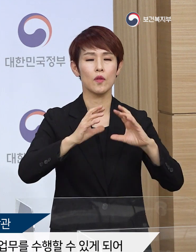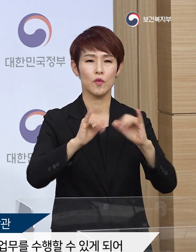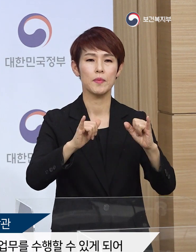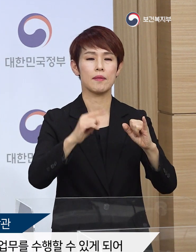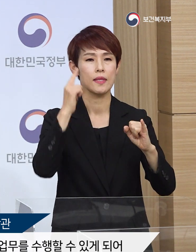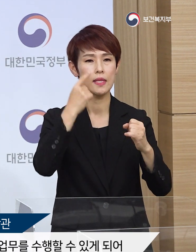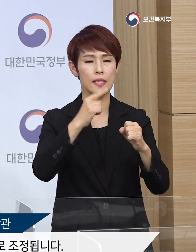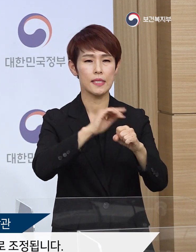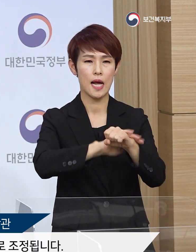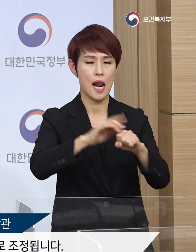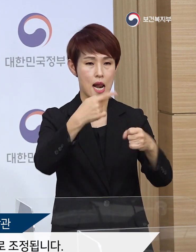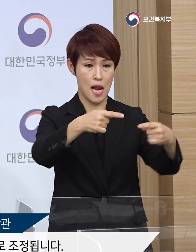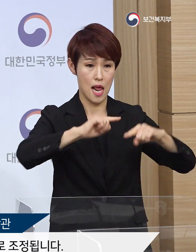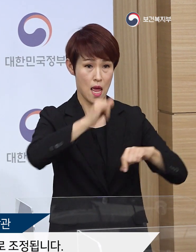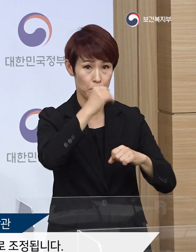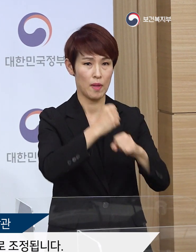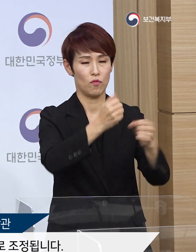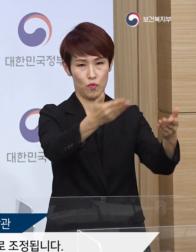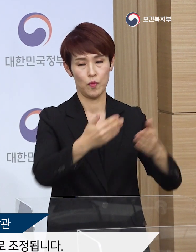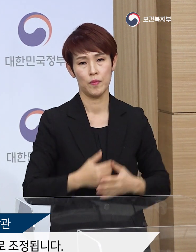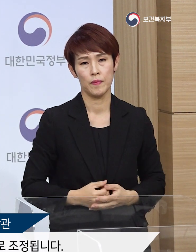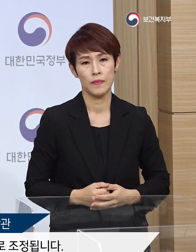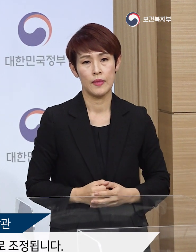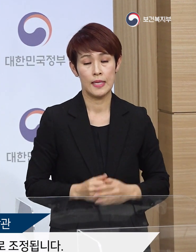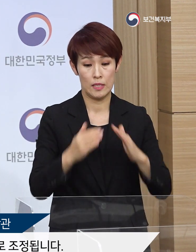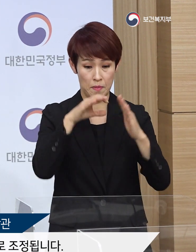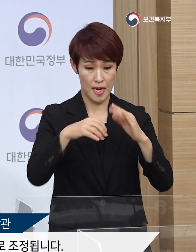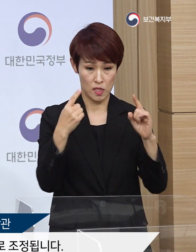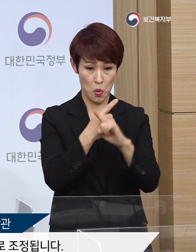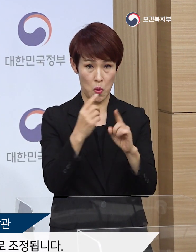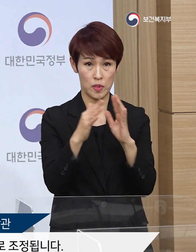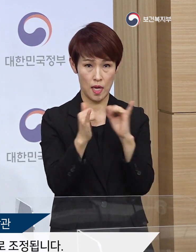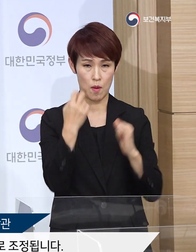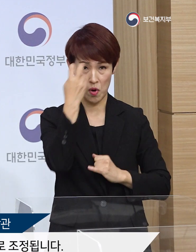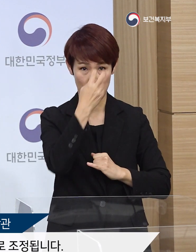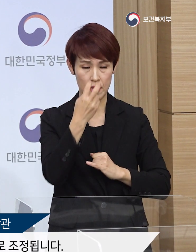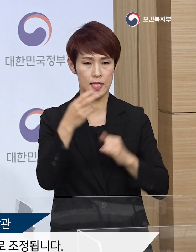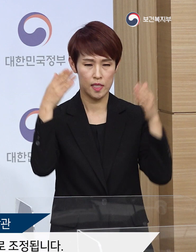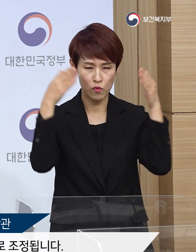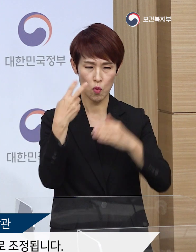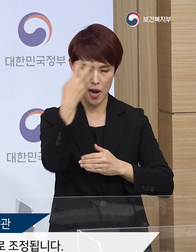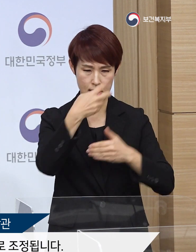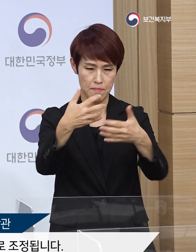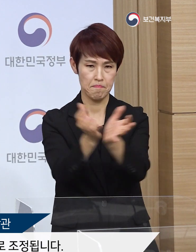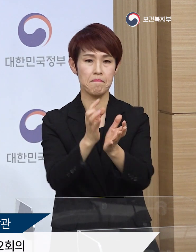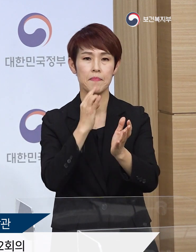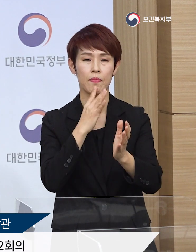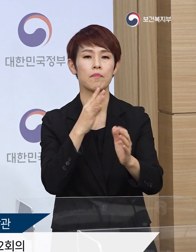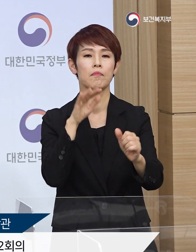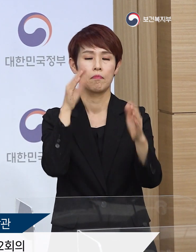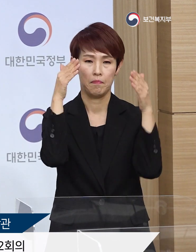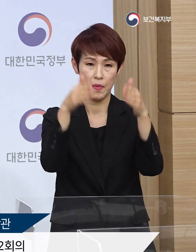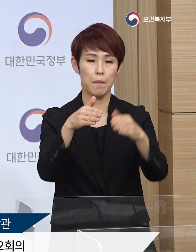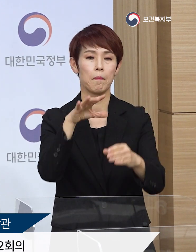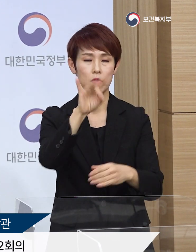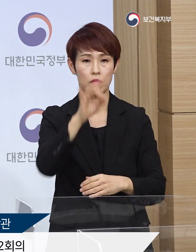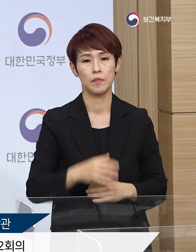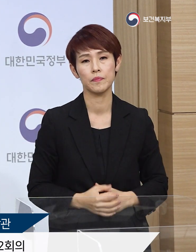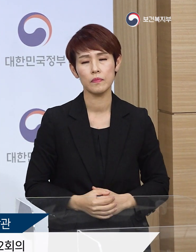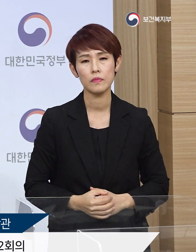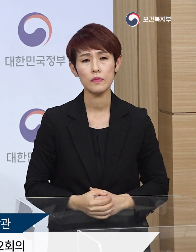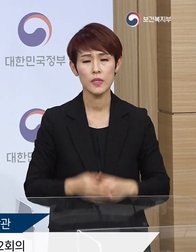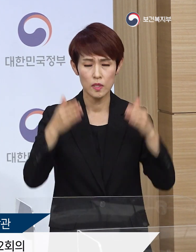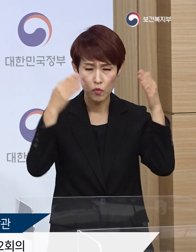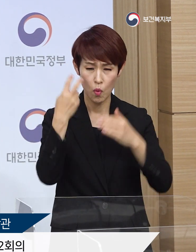보입니다. 둘째, 재택 치료자의 모니터링도 집중관리군 중심으로 조정됩니다. 집중관리군은 현재와